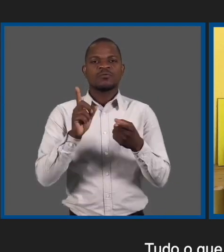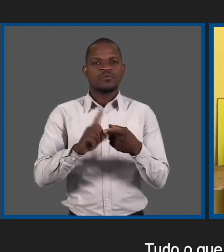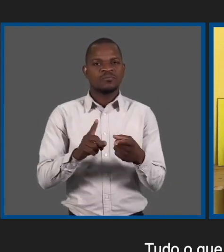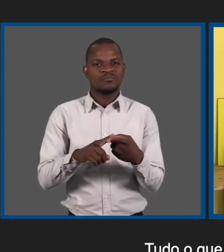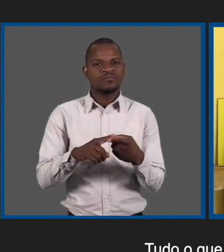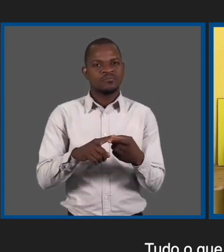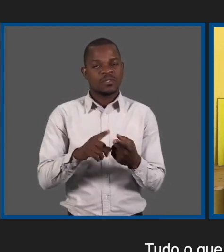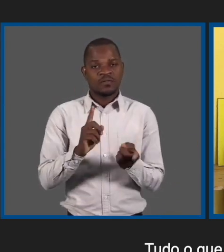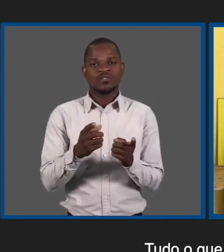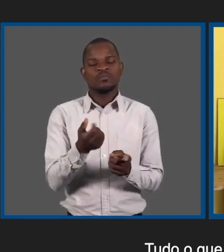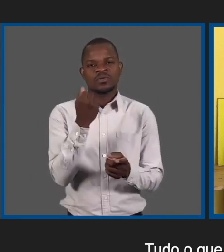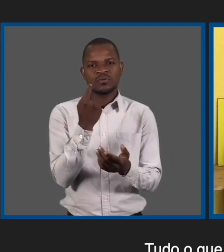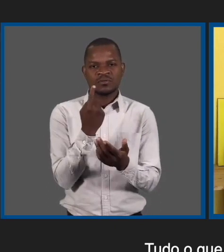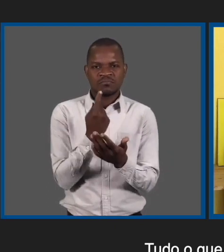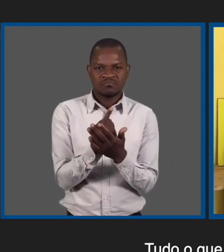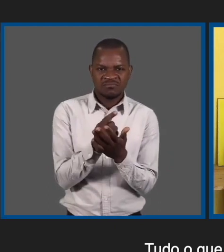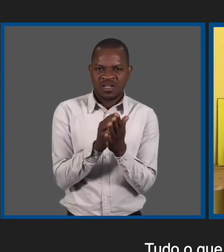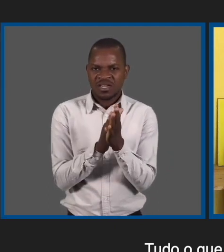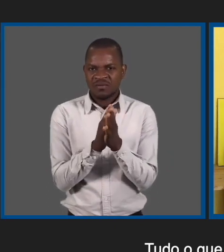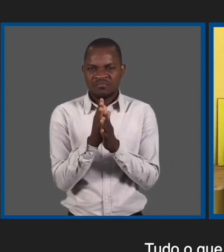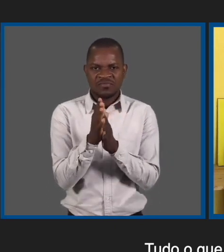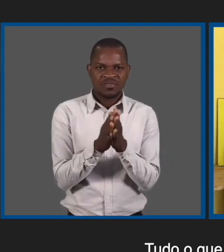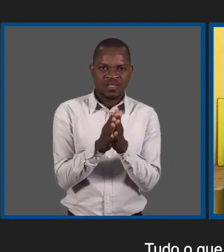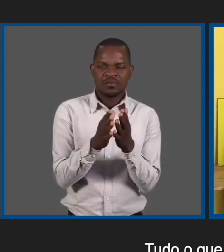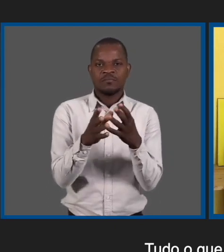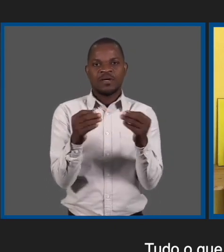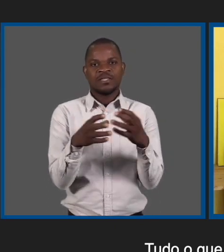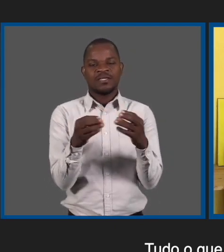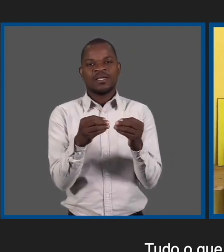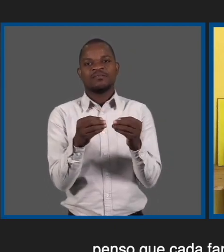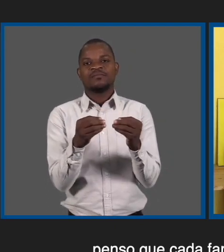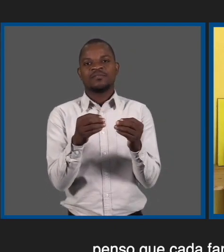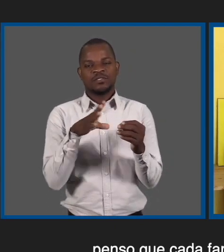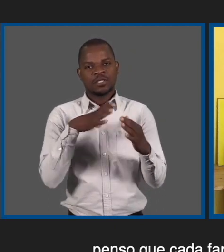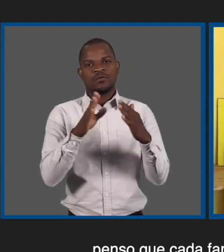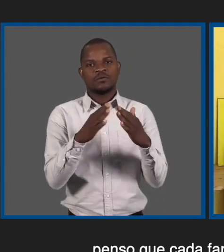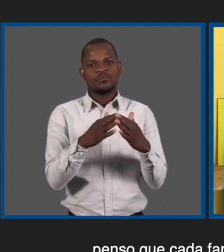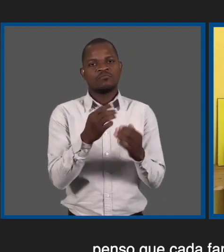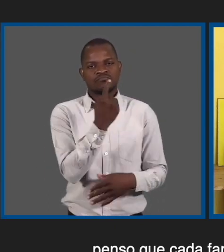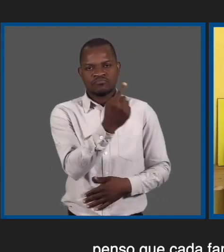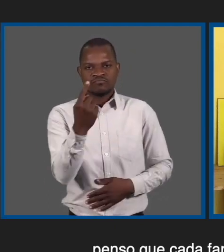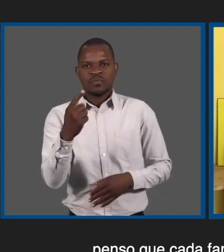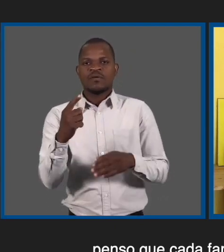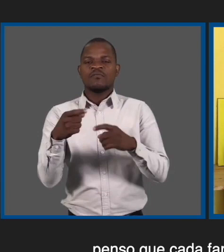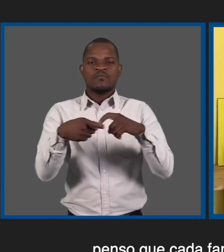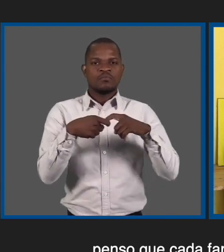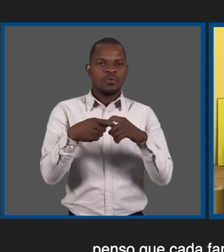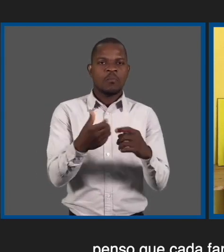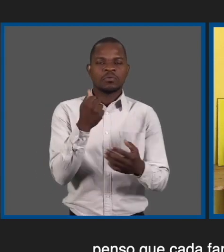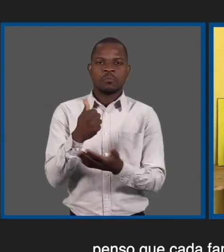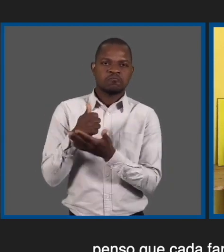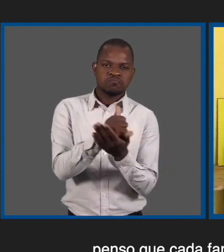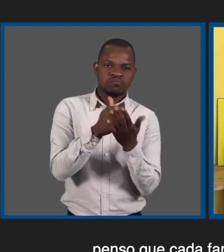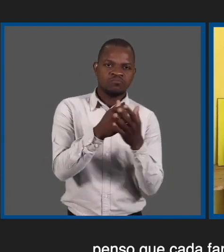e que se puder aproveitar a nível daquilo que é o material local, eu acho que cada família pode ir trabalhando com a